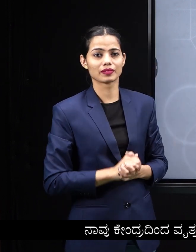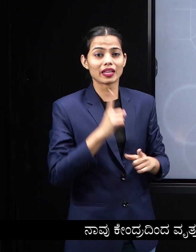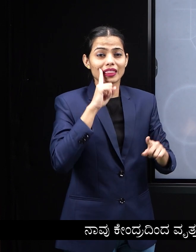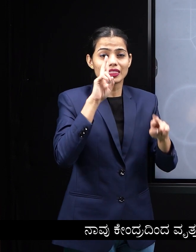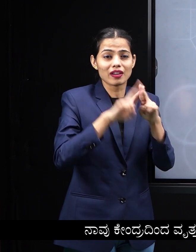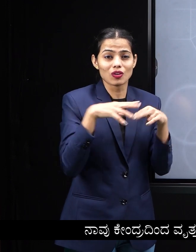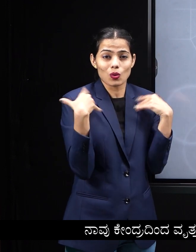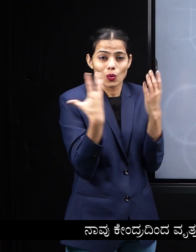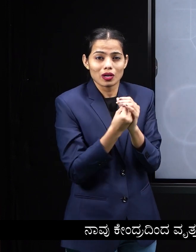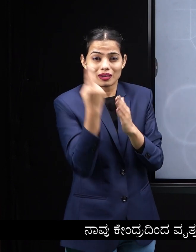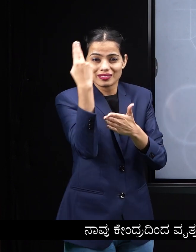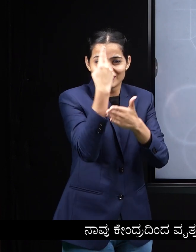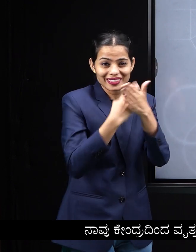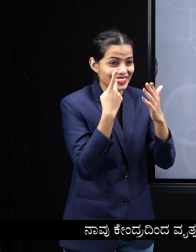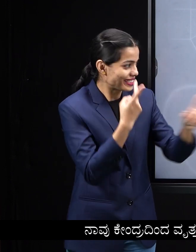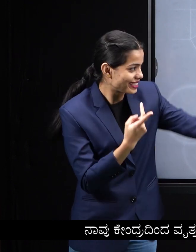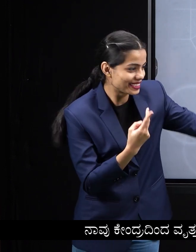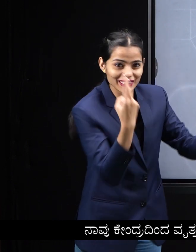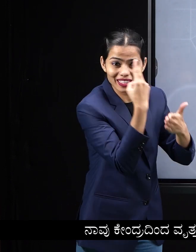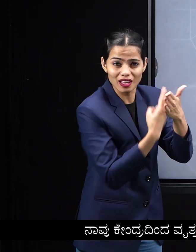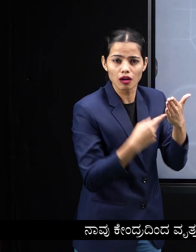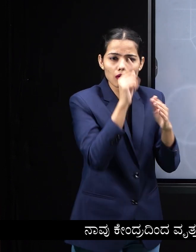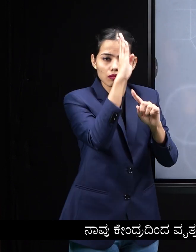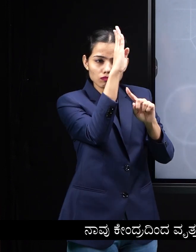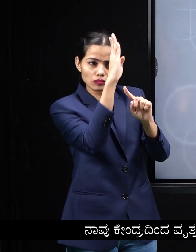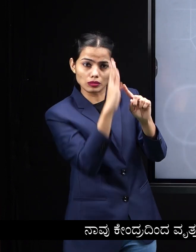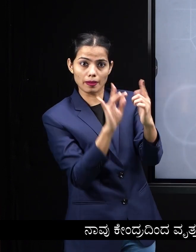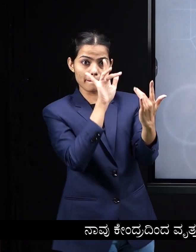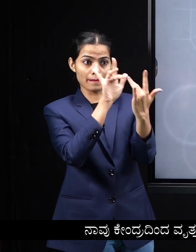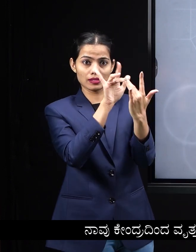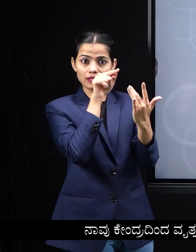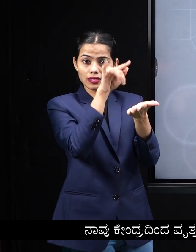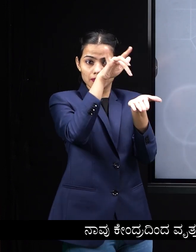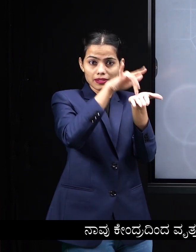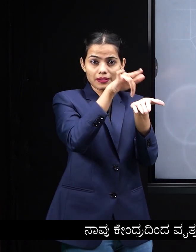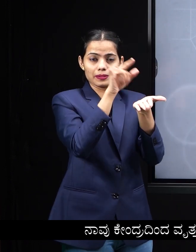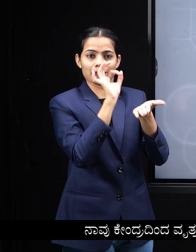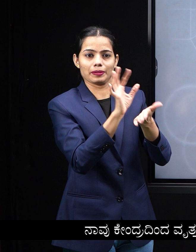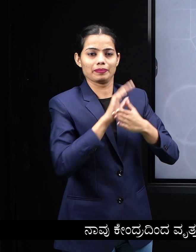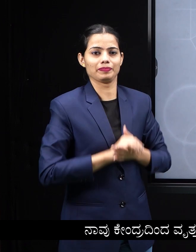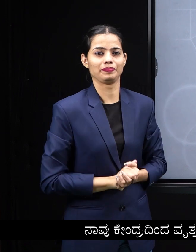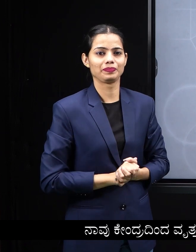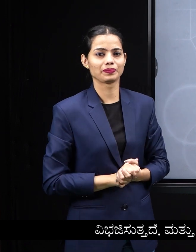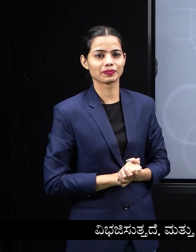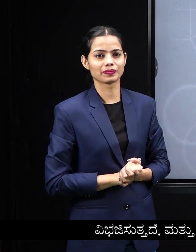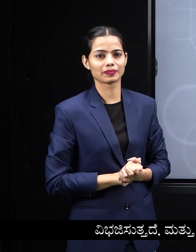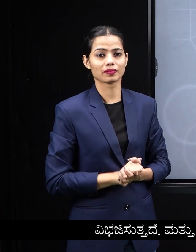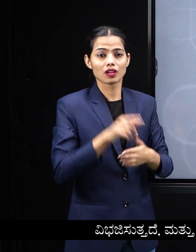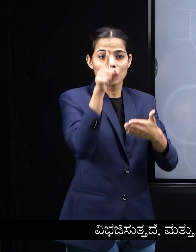ನಾವು ಕೇಂದ್ರದಿಂದ ವೃತ್ತದ ಸ್ವರಮೇಳಕ್ಕೆ ಲಂಬವಾಗಿ ಚಿತ್ರಿಸಿದರೆ ಅದು ಸ್ವರಮೇಳವನ್ನು ವಿಭಜಿಸುತ್ತದೆ ಮತ್ತು